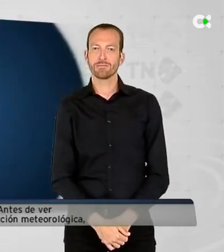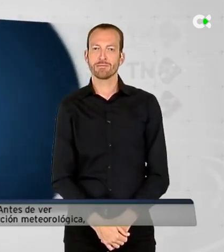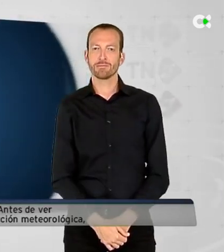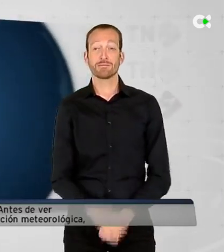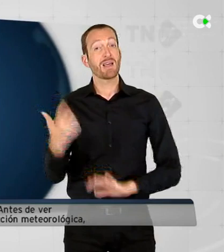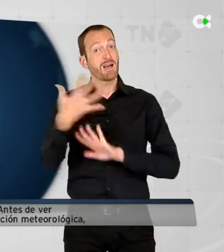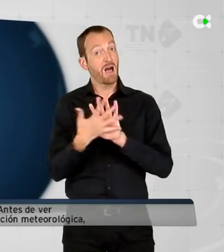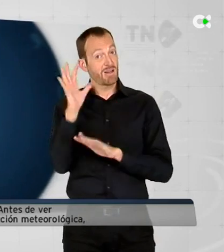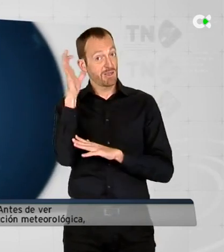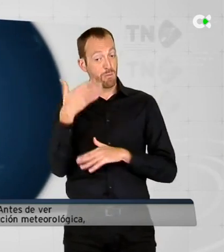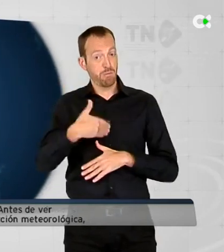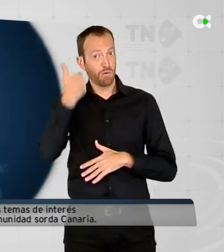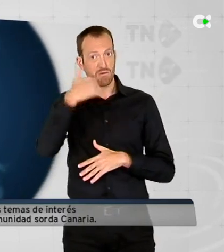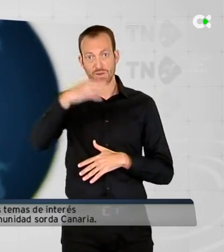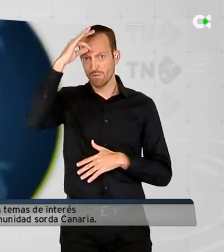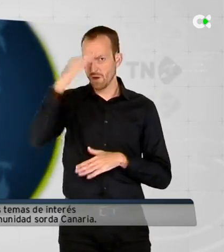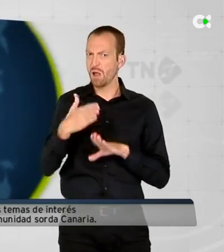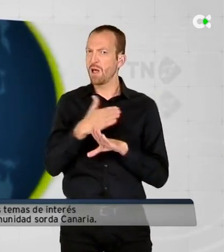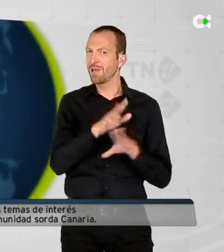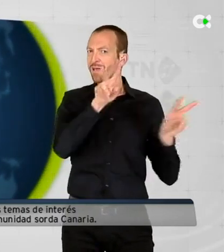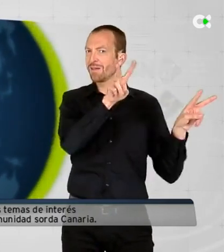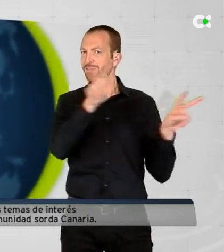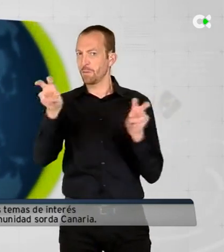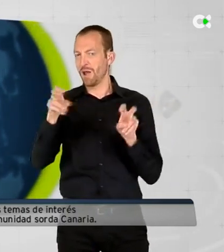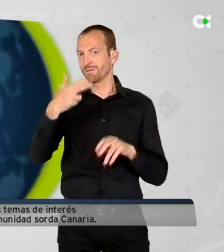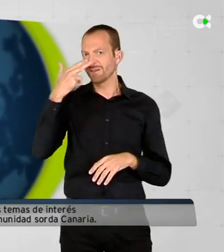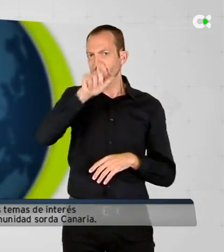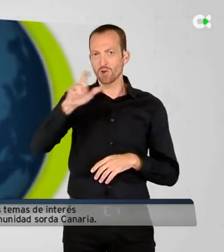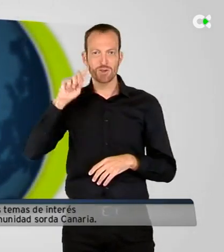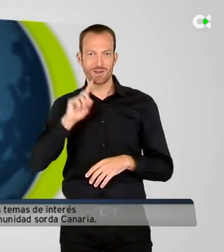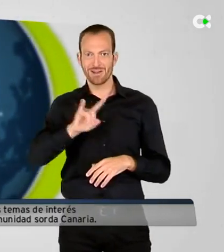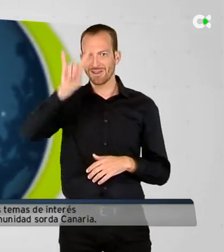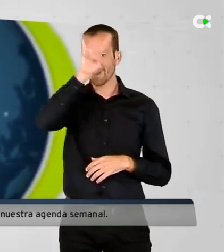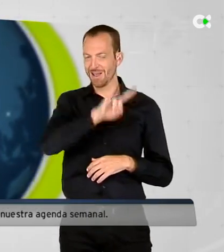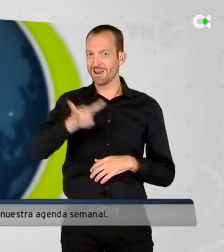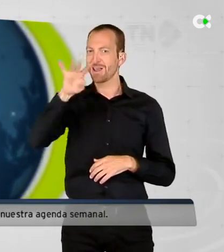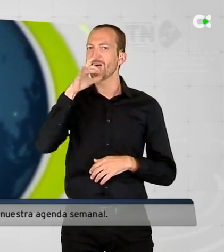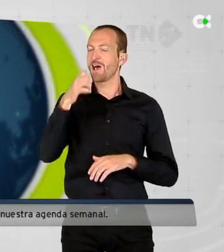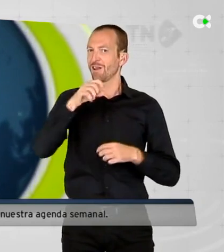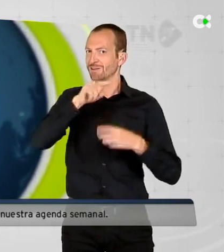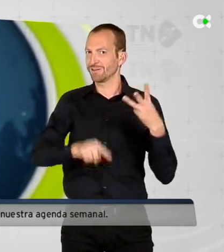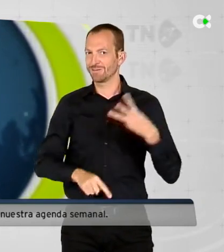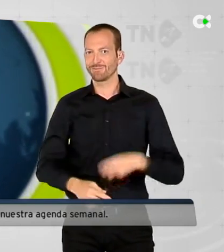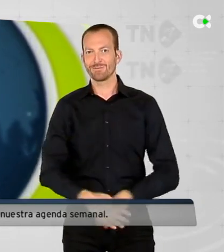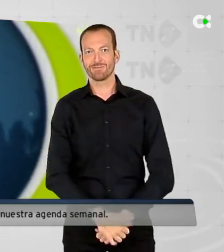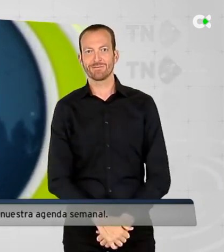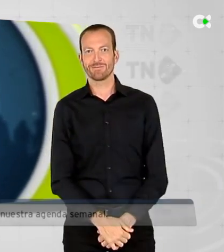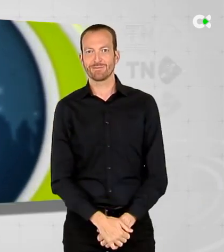y antes de ver la predicción meteorológica vemos temas de interés para la comunidad sorda canaria tiempo para nuestra agenda semanal